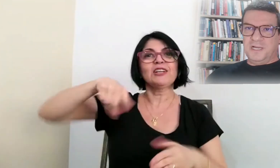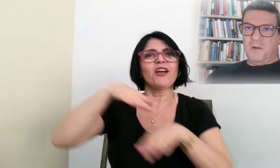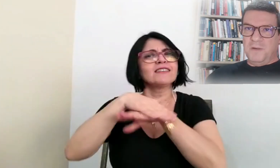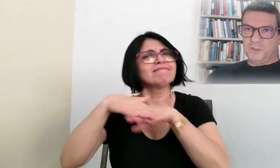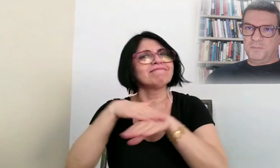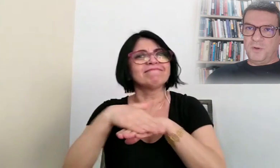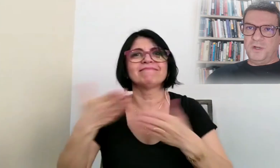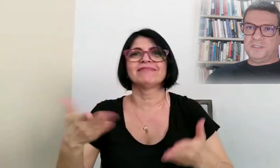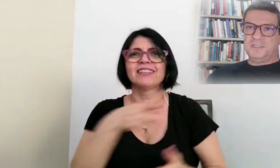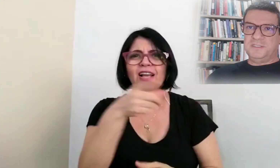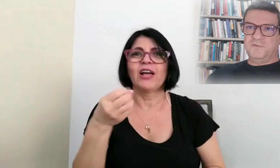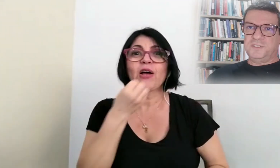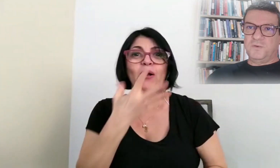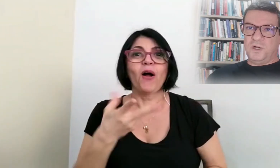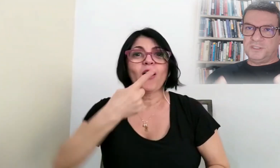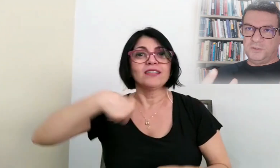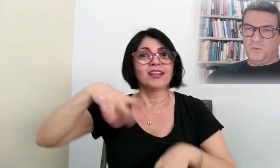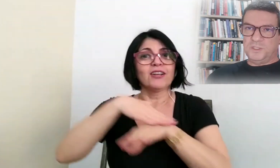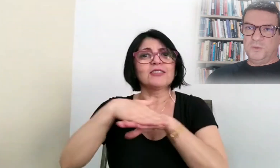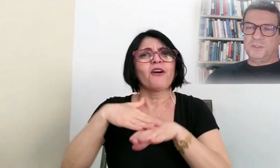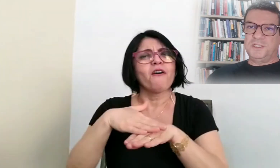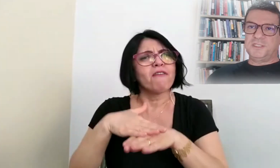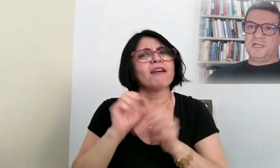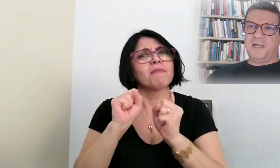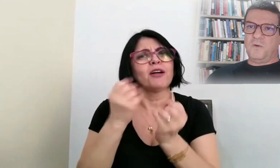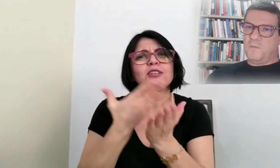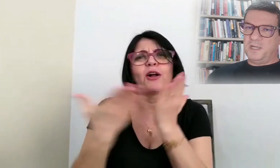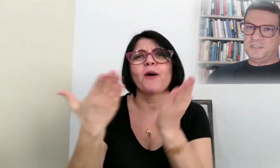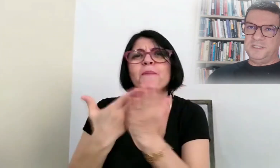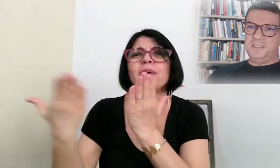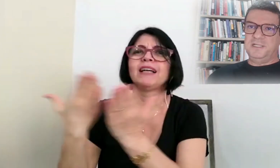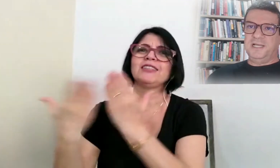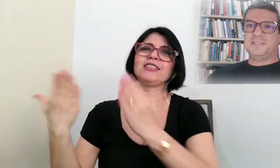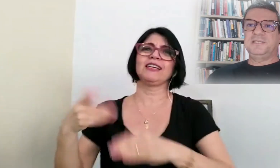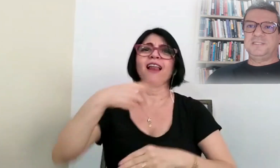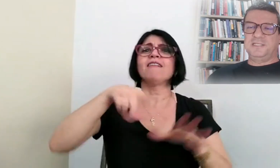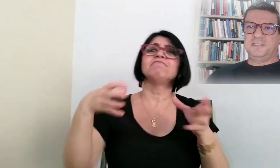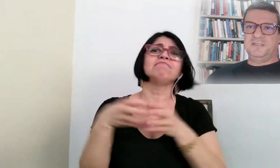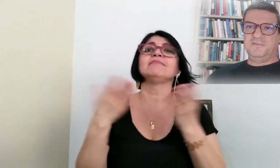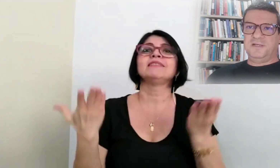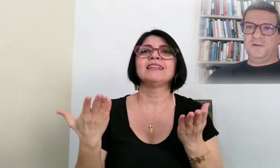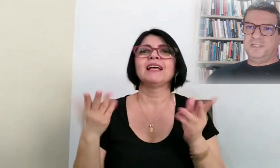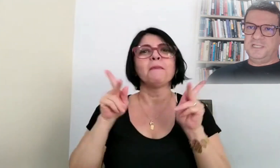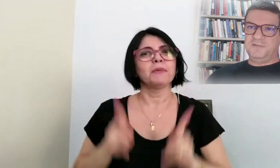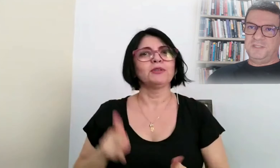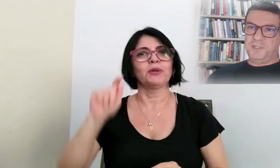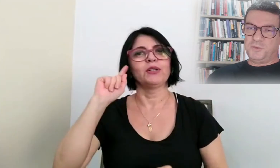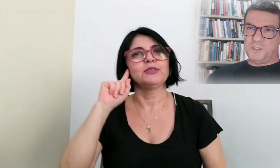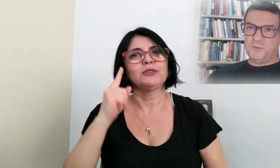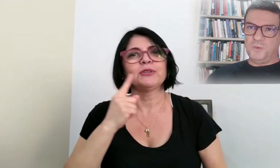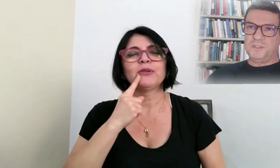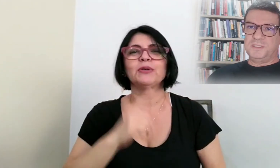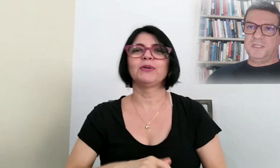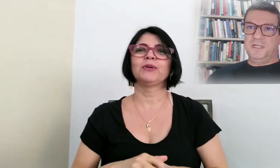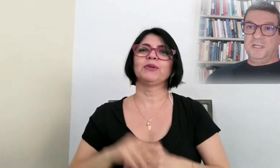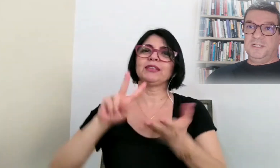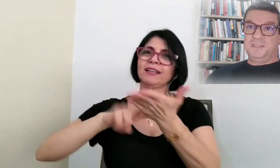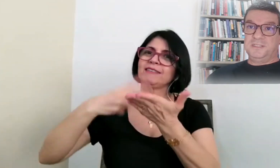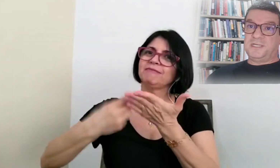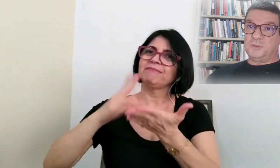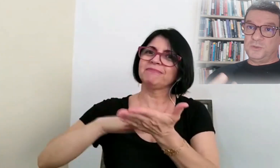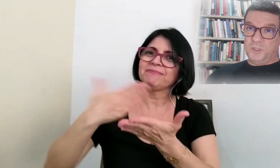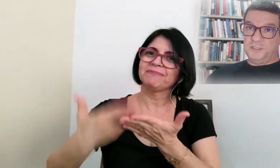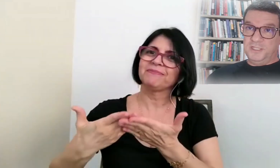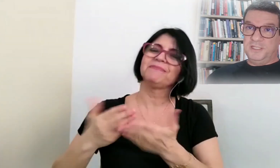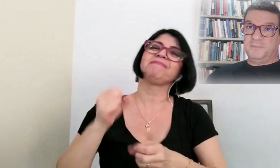Este é o canal Mãos de Prosa. Se você gosta do conteúdo deste canal, compartilhe. Essa iniciativa é uma iniciativa de pessoas surdas,